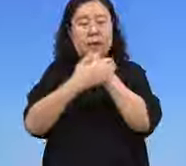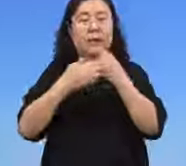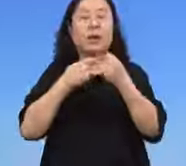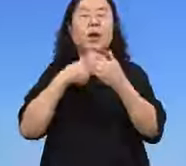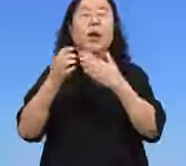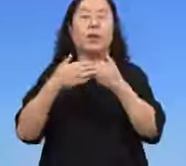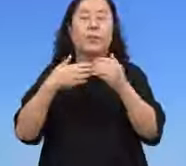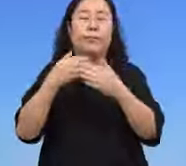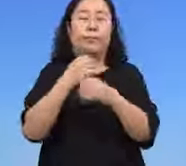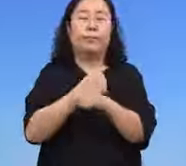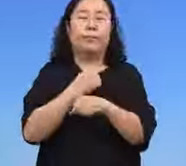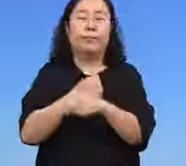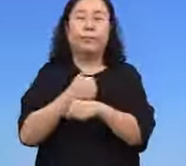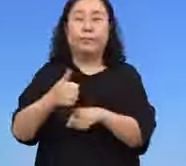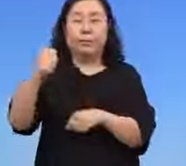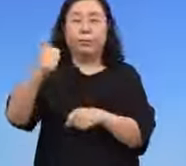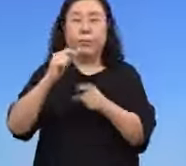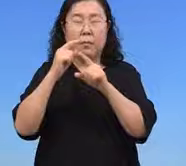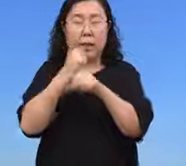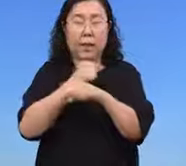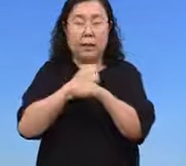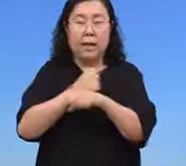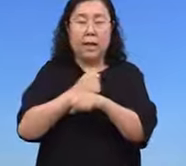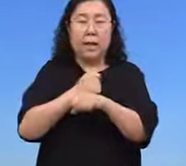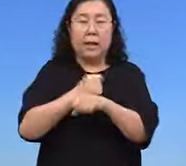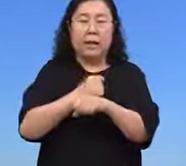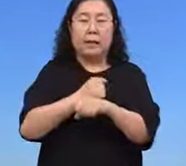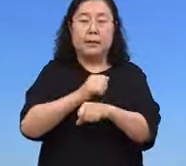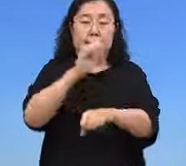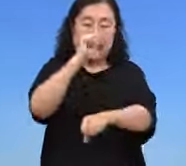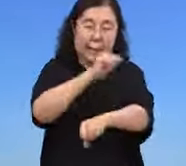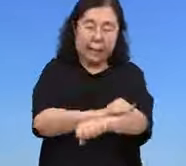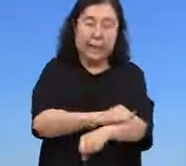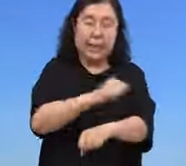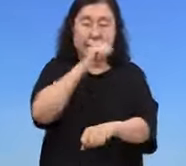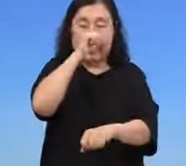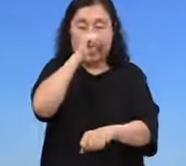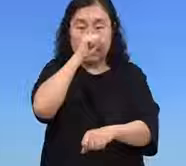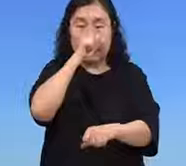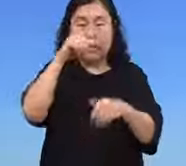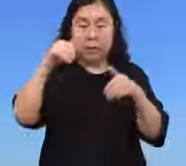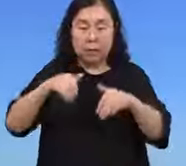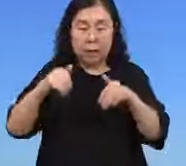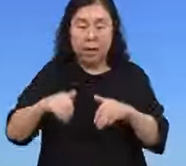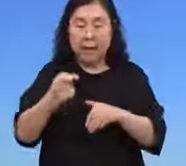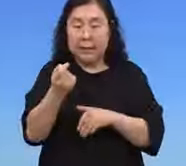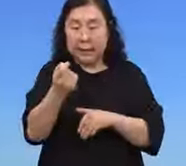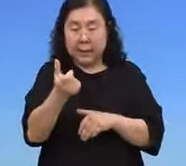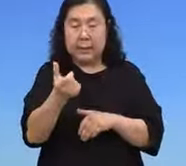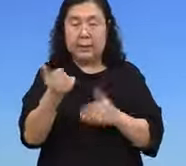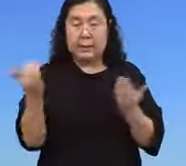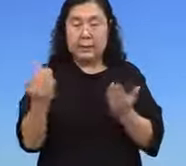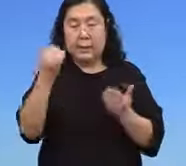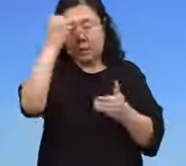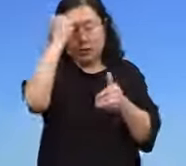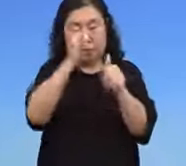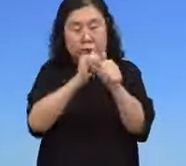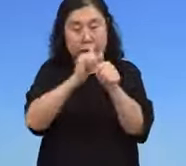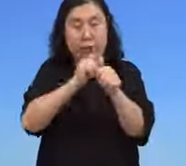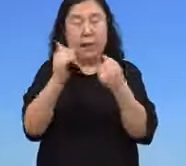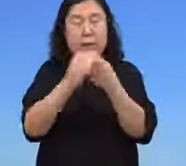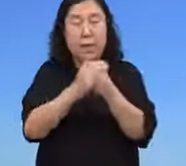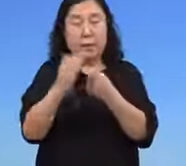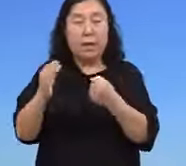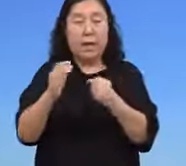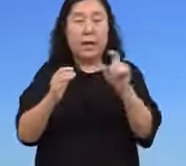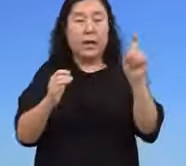자, 17절을 보십시오. 주인이 이르되 잘하였다 착한 종이여, 내가 지극히 작은 것에 충성하였으니